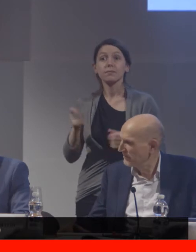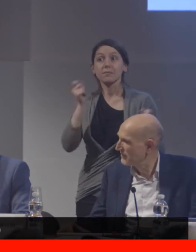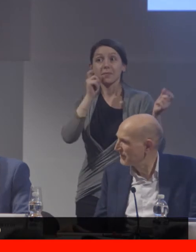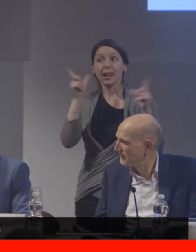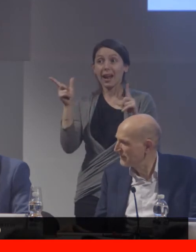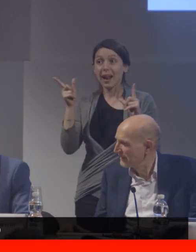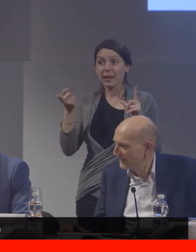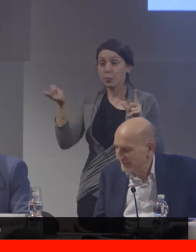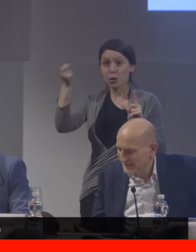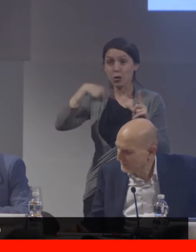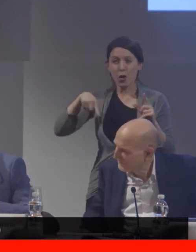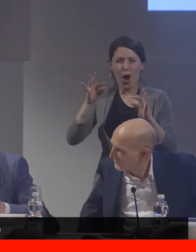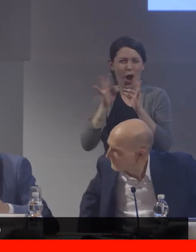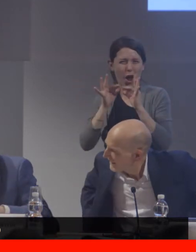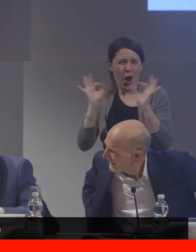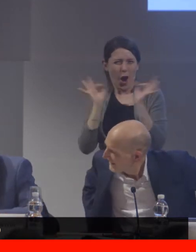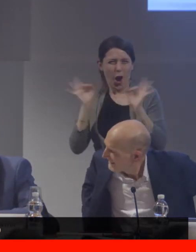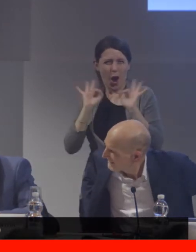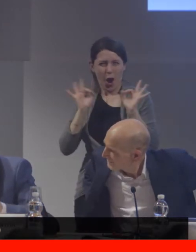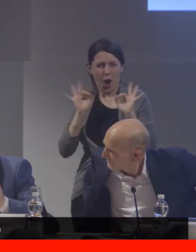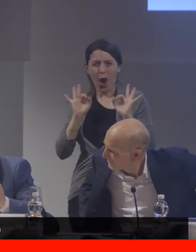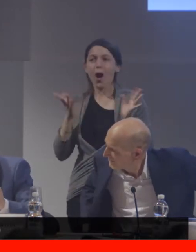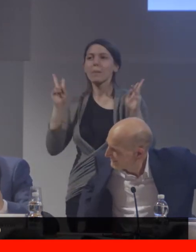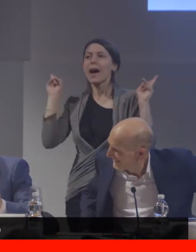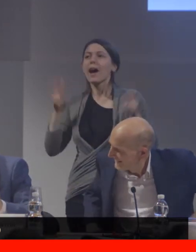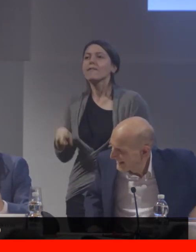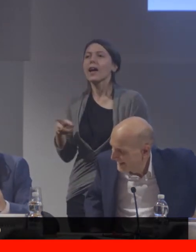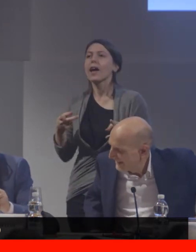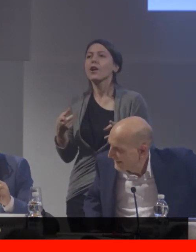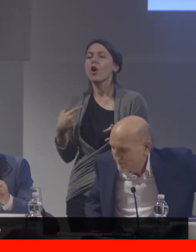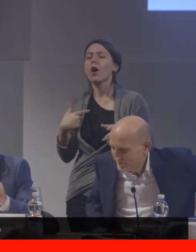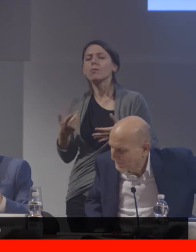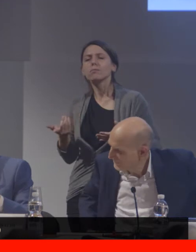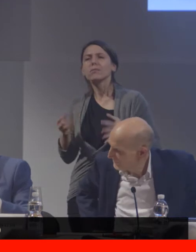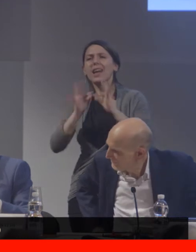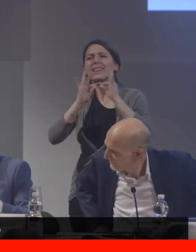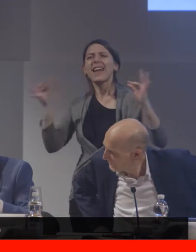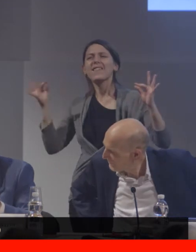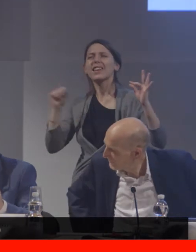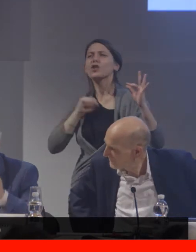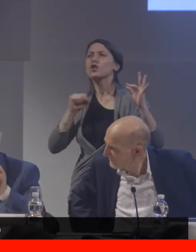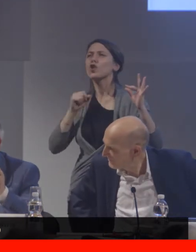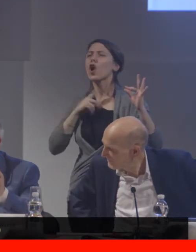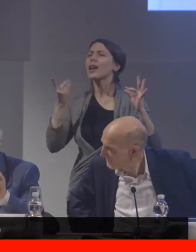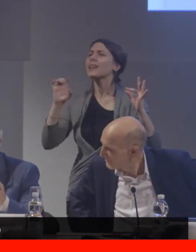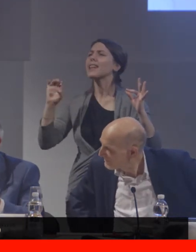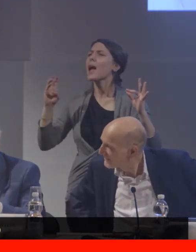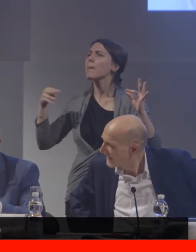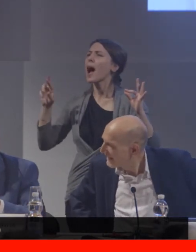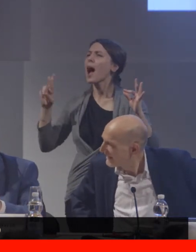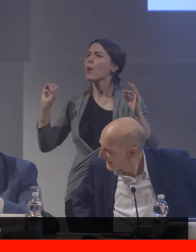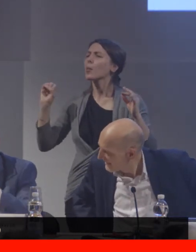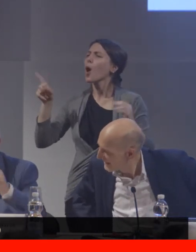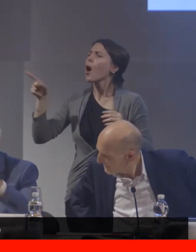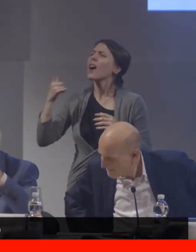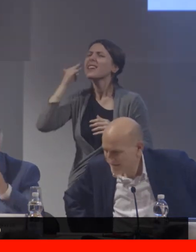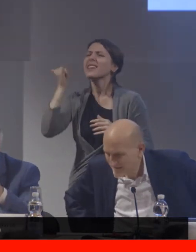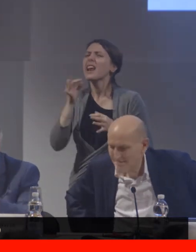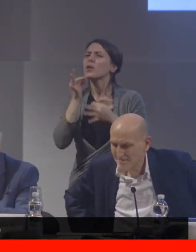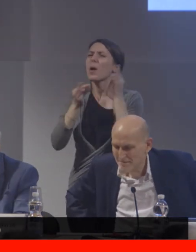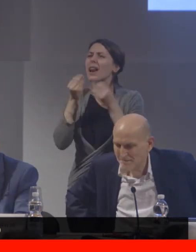Incredibile, noi non ci eravamo messi d'accordo, ma io mi ero preparato la definizione che Tullio De Mauro dà di intellettuale nel